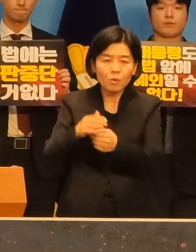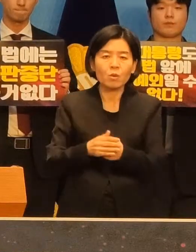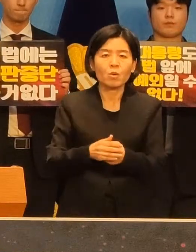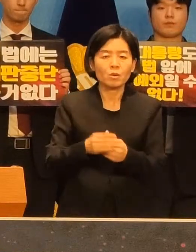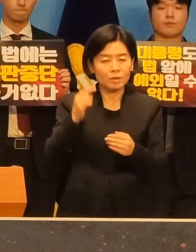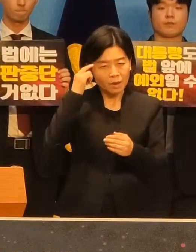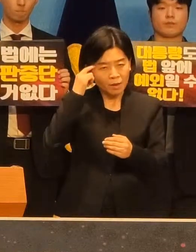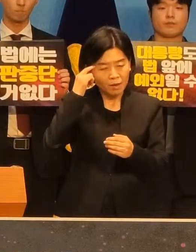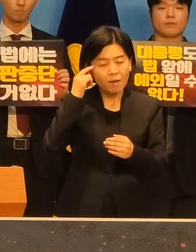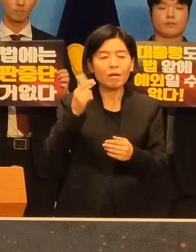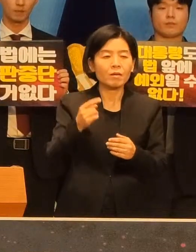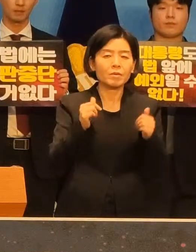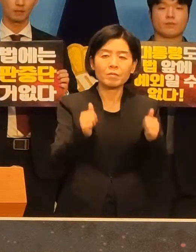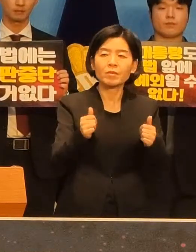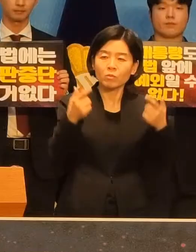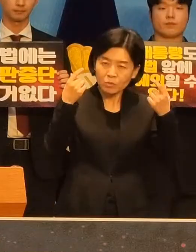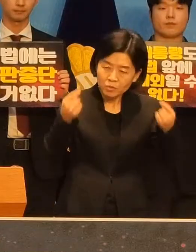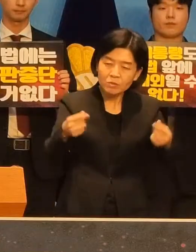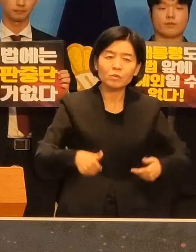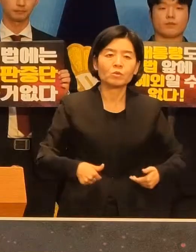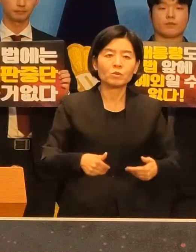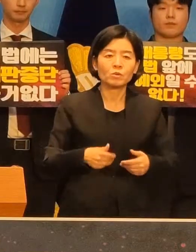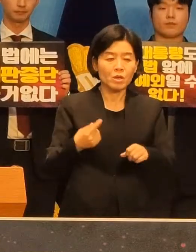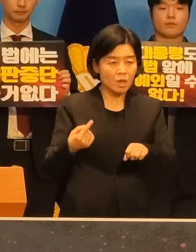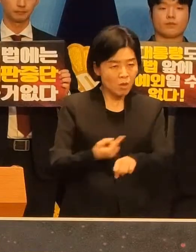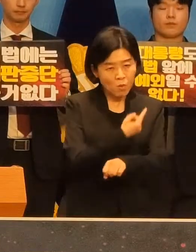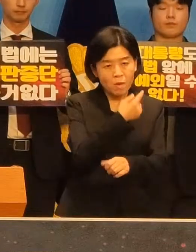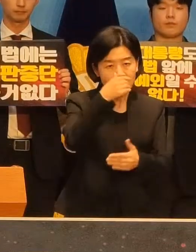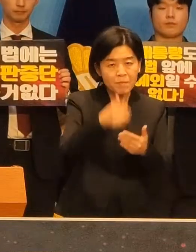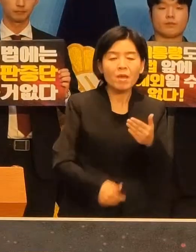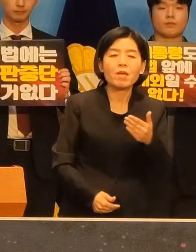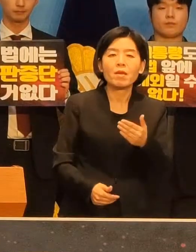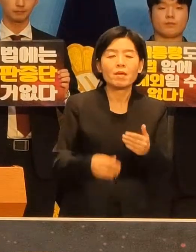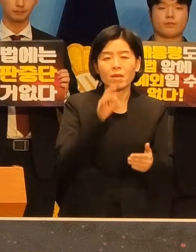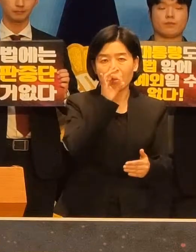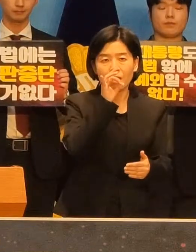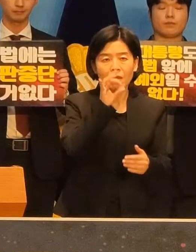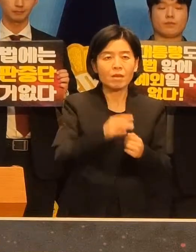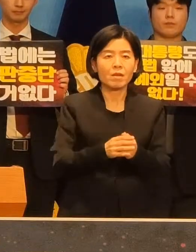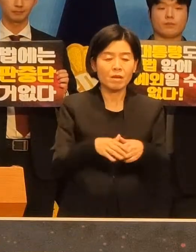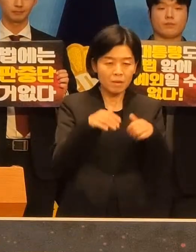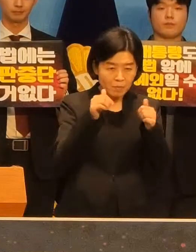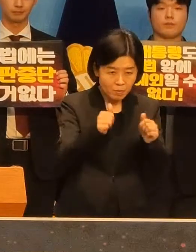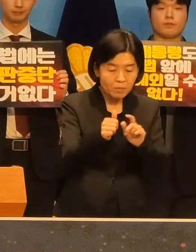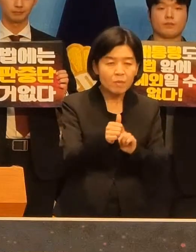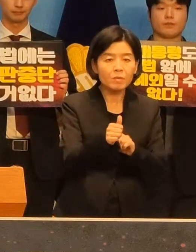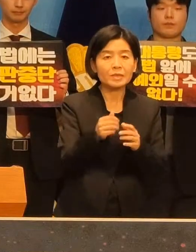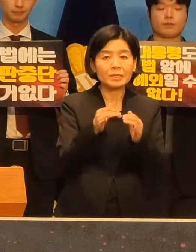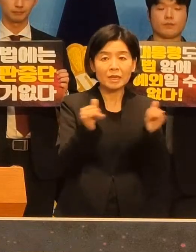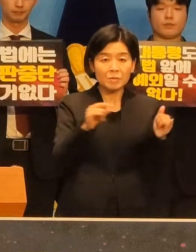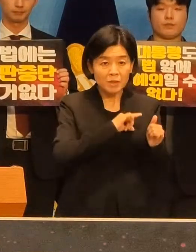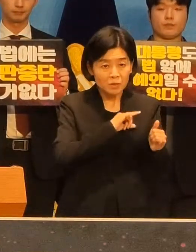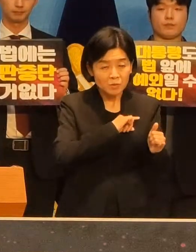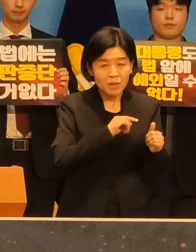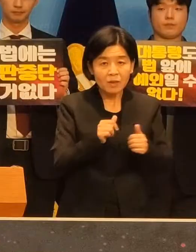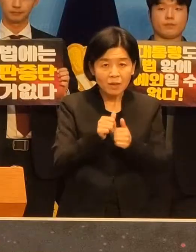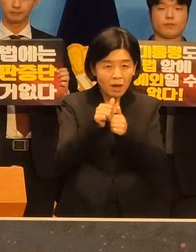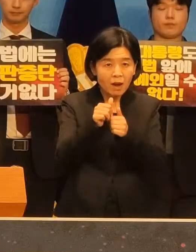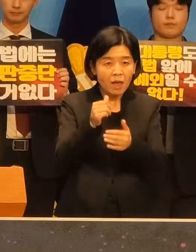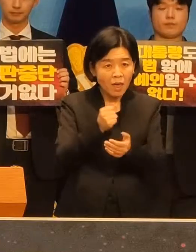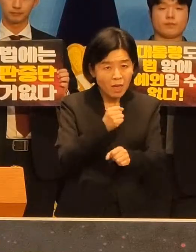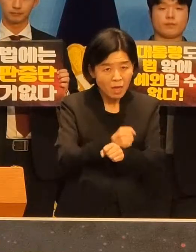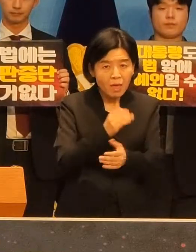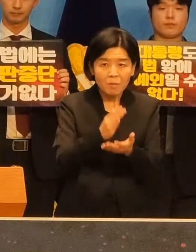잣대를 받아들여야 합니다. 누구도 예외가 되어서는 안 됩니다. 법은 사람의 이름에 따라 무거워지거나 가벼워져서는 안